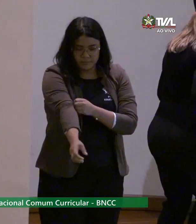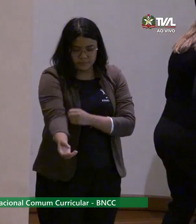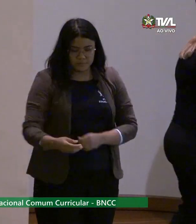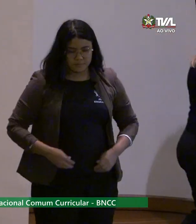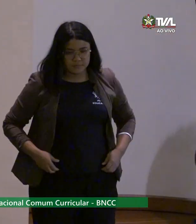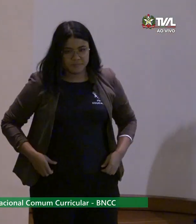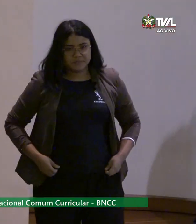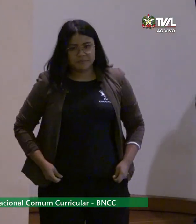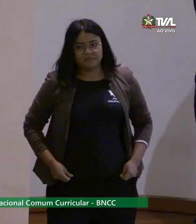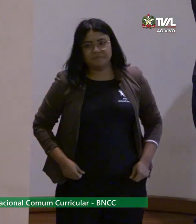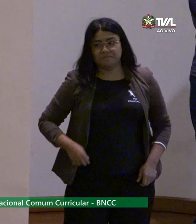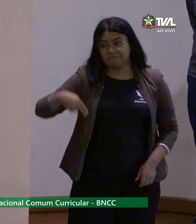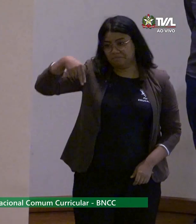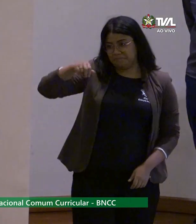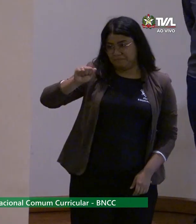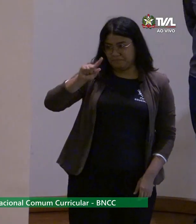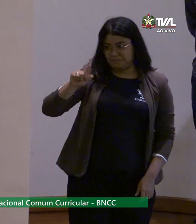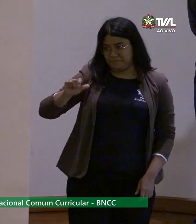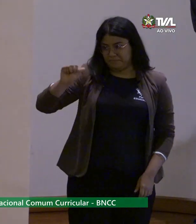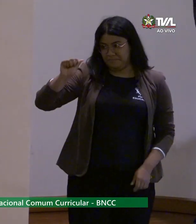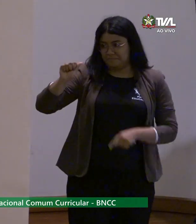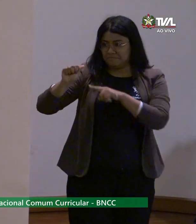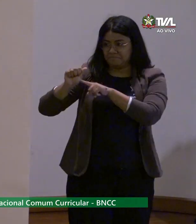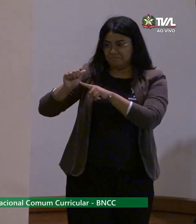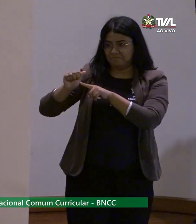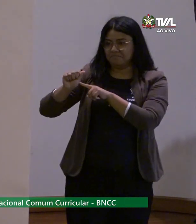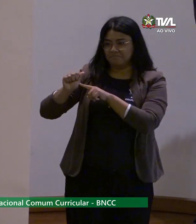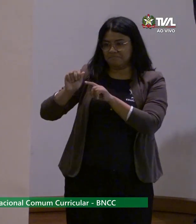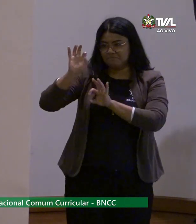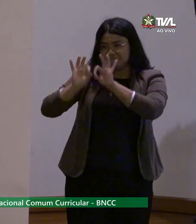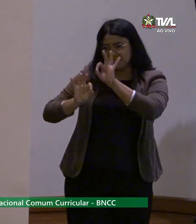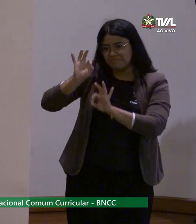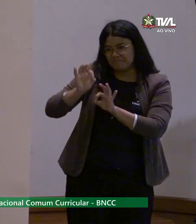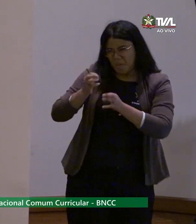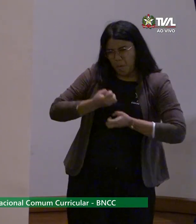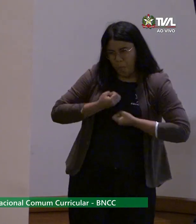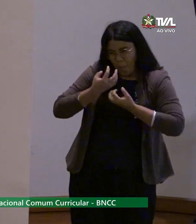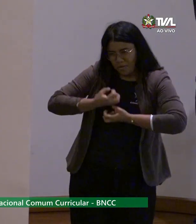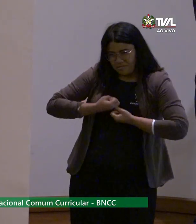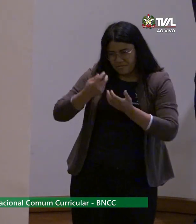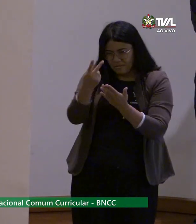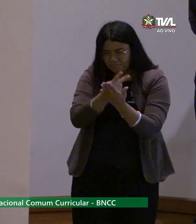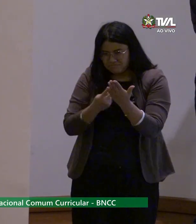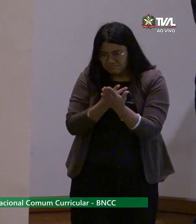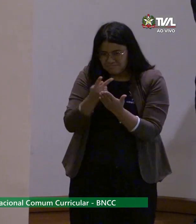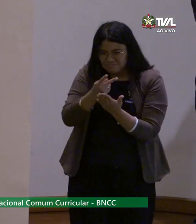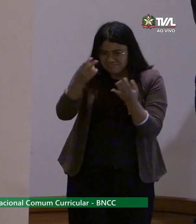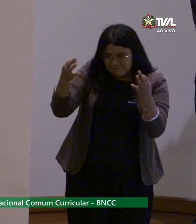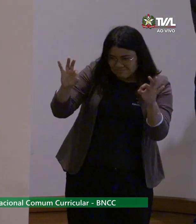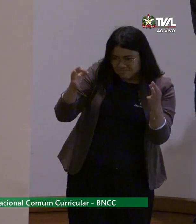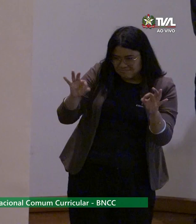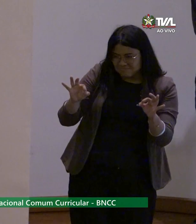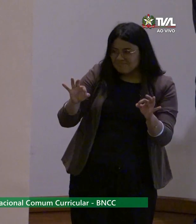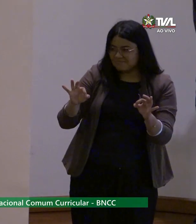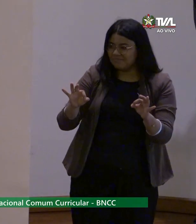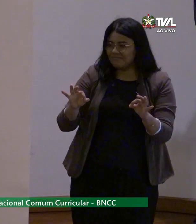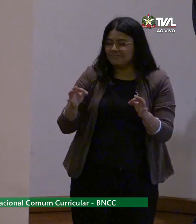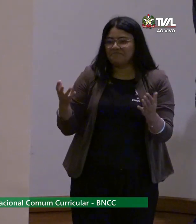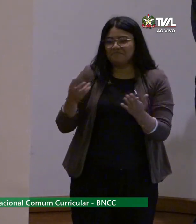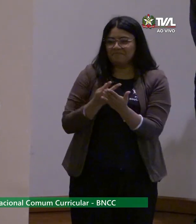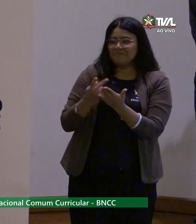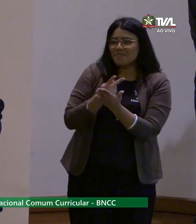e a NASA fez é uma poesia NASA e pode ser na